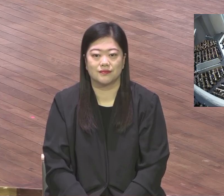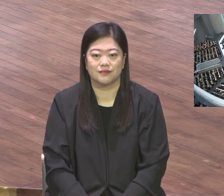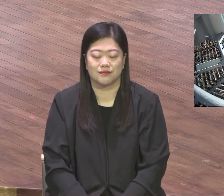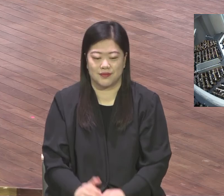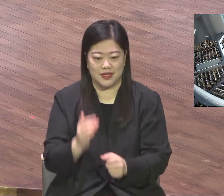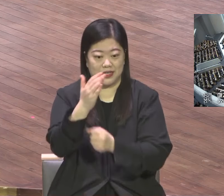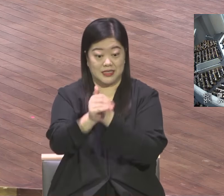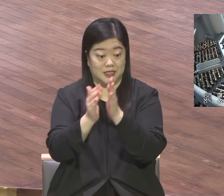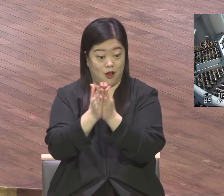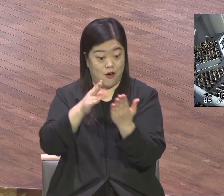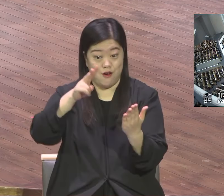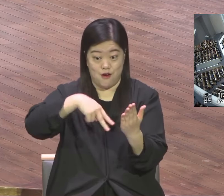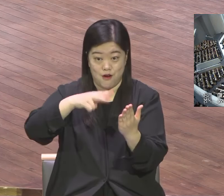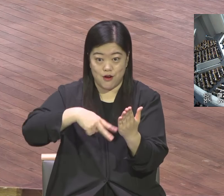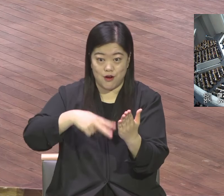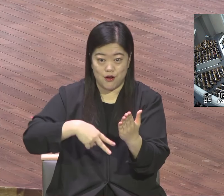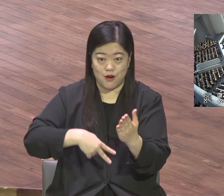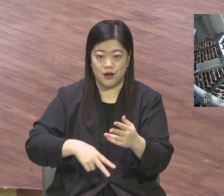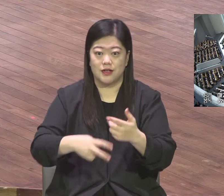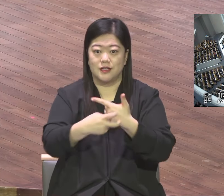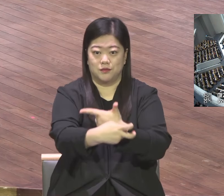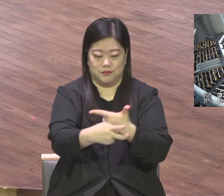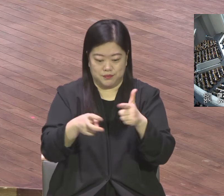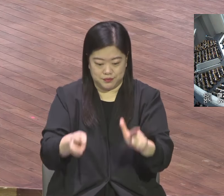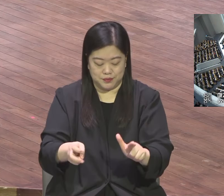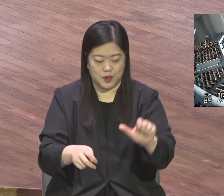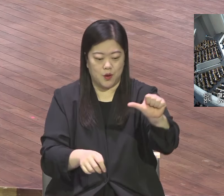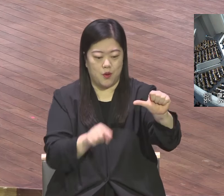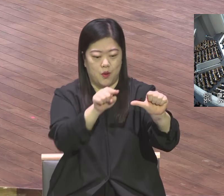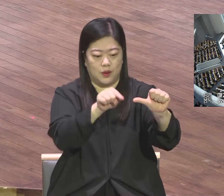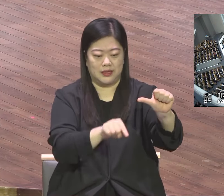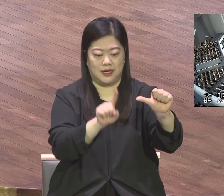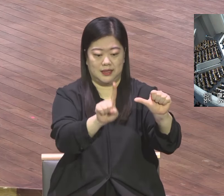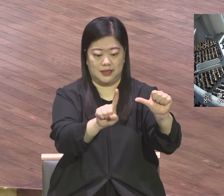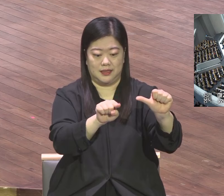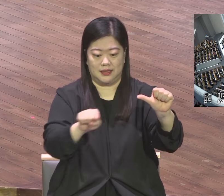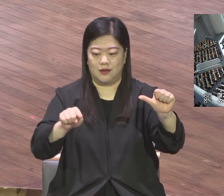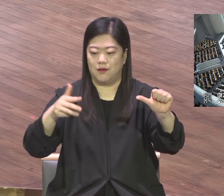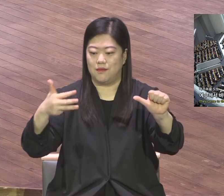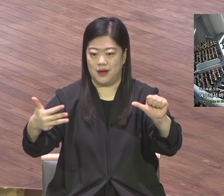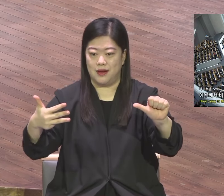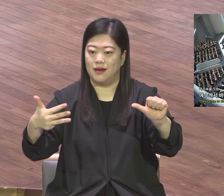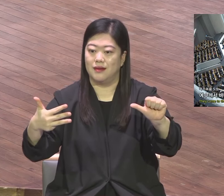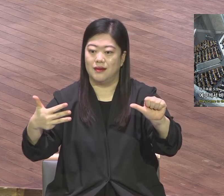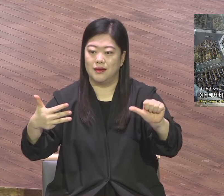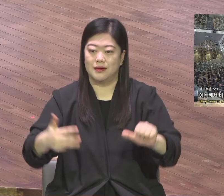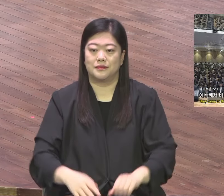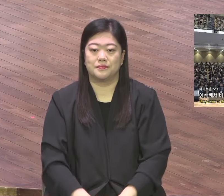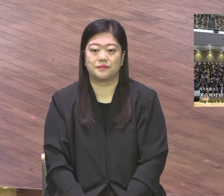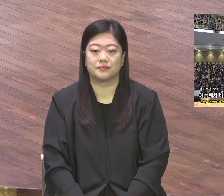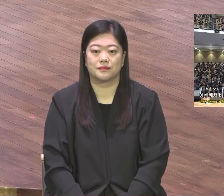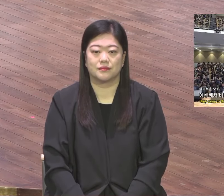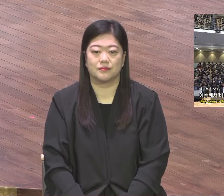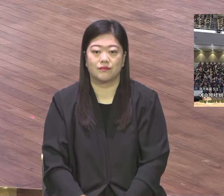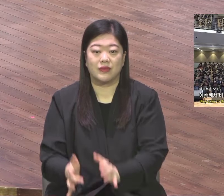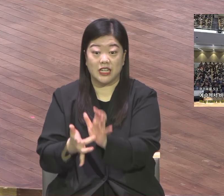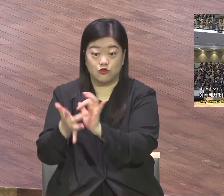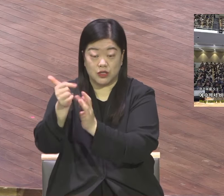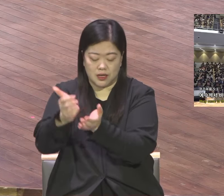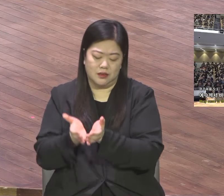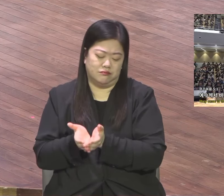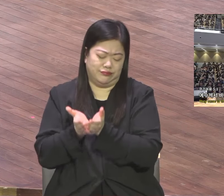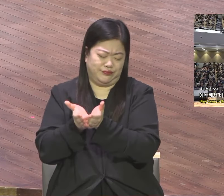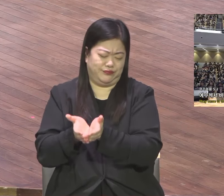받고 성취될 하나님의 말씀은 마가복음 5장 1절에서 8절까지의 말씀입니다. 예수께서 바다